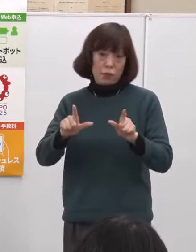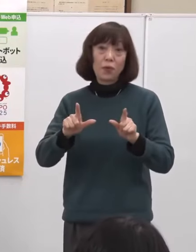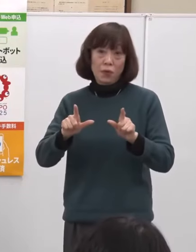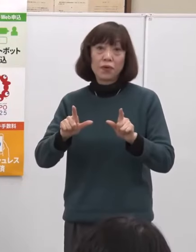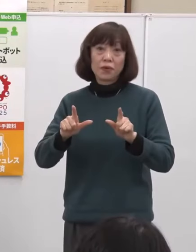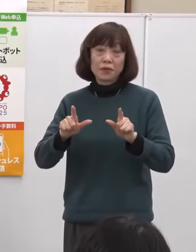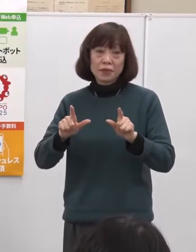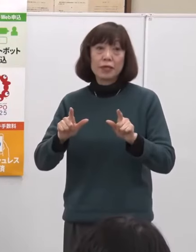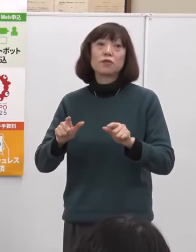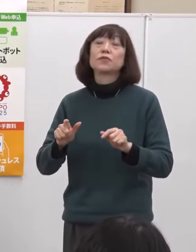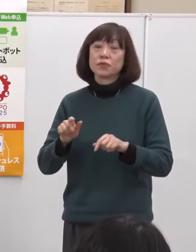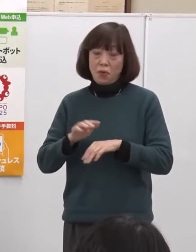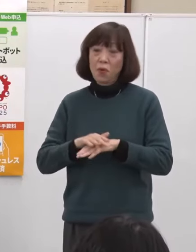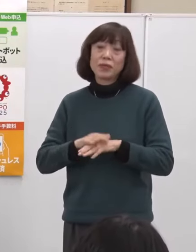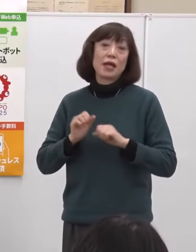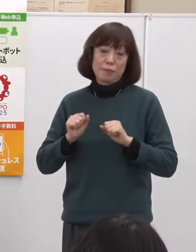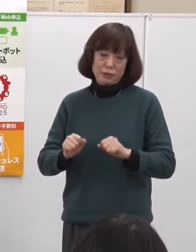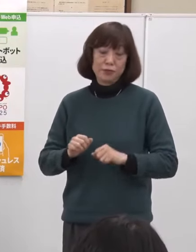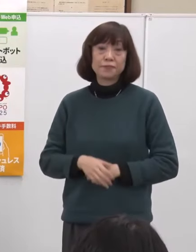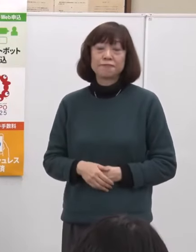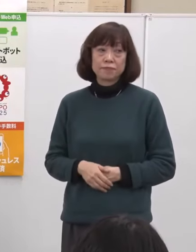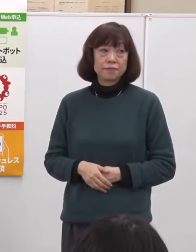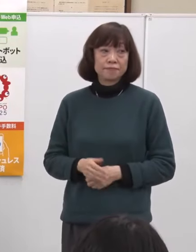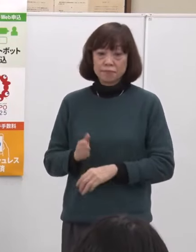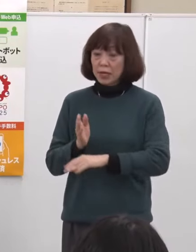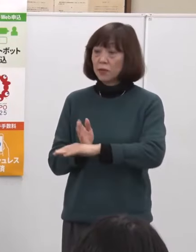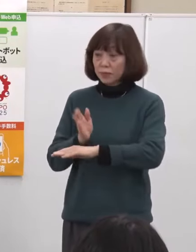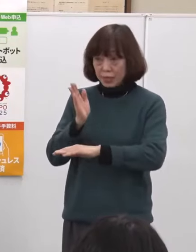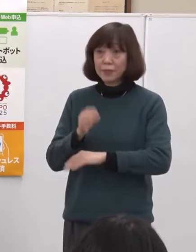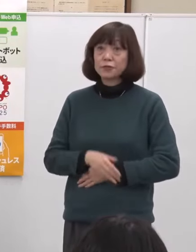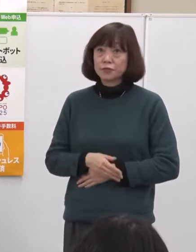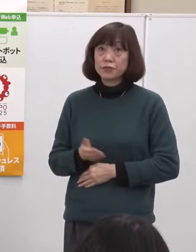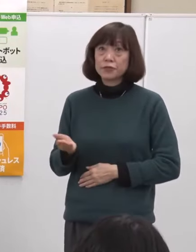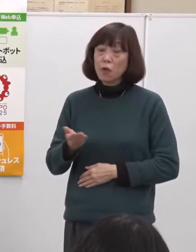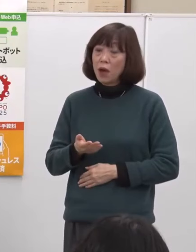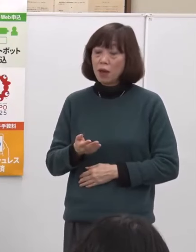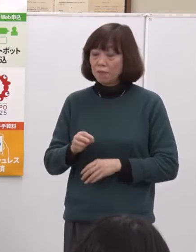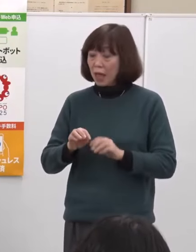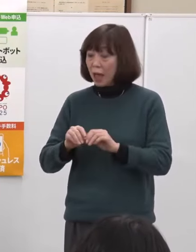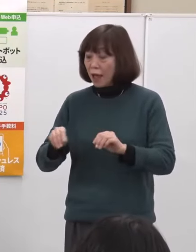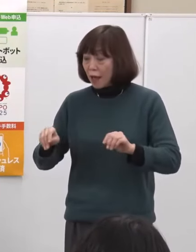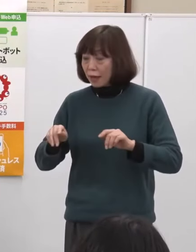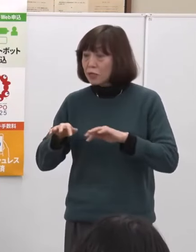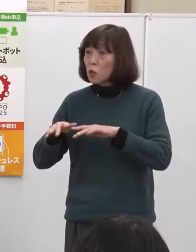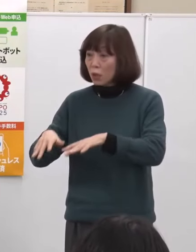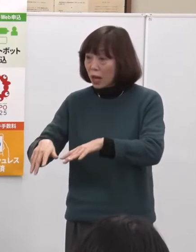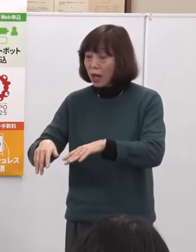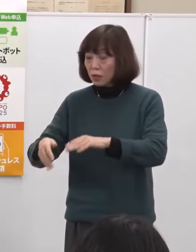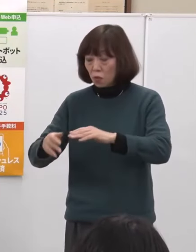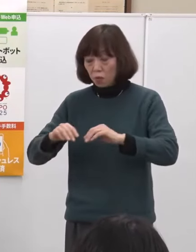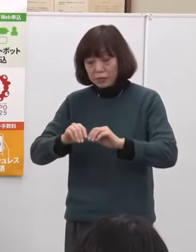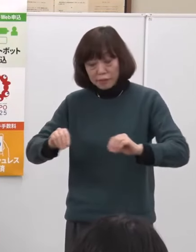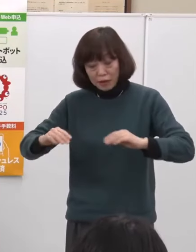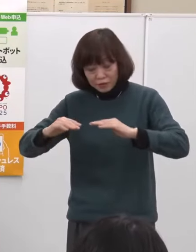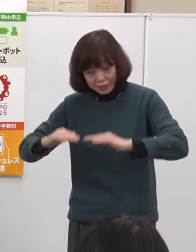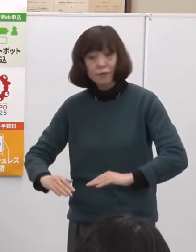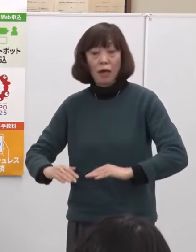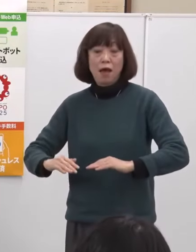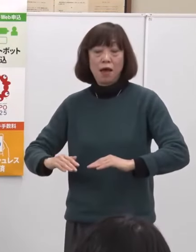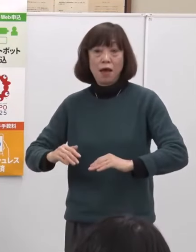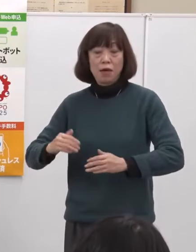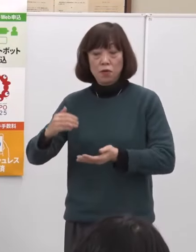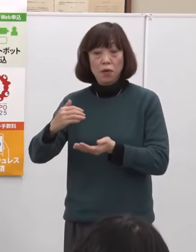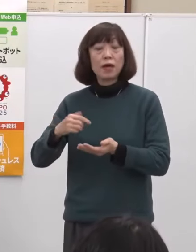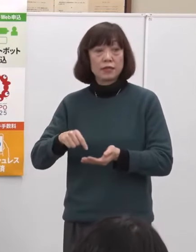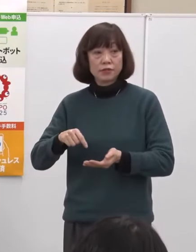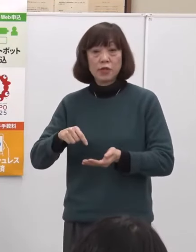ております。 ありがとうございます。この、液状化地盤沈下についてなんですが、大阪市の環境